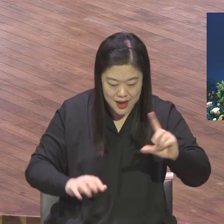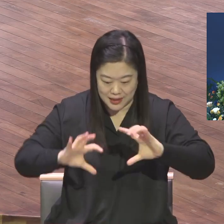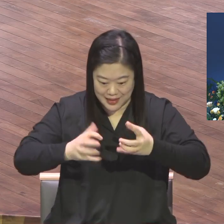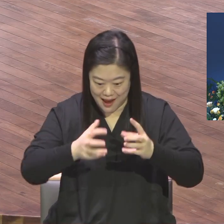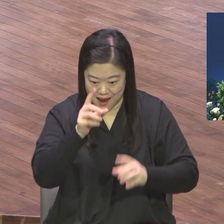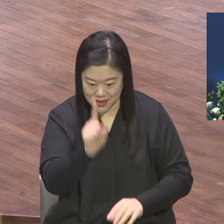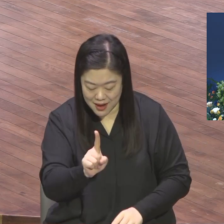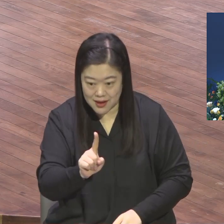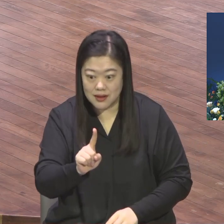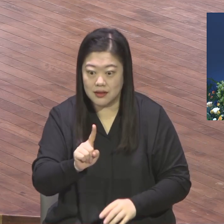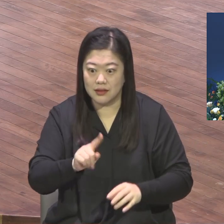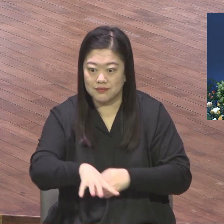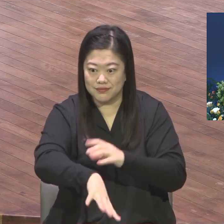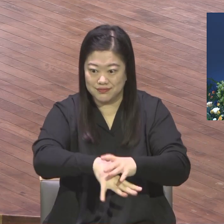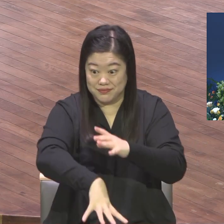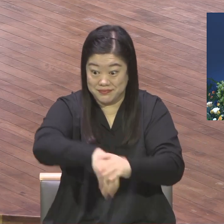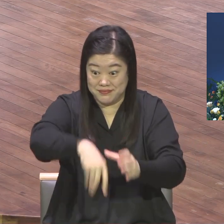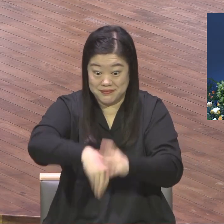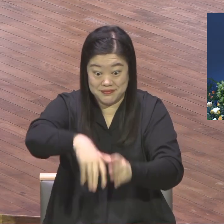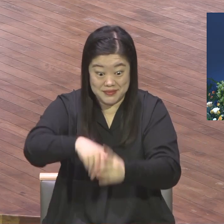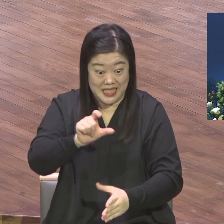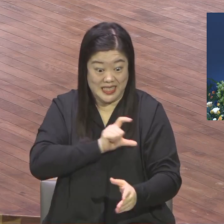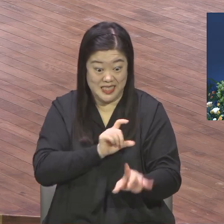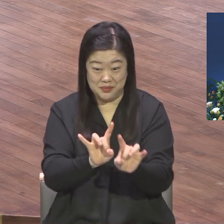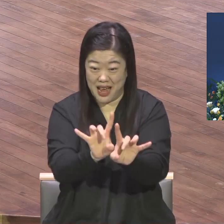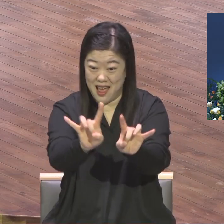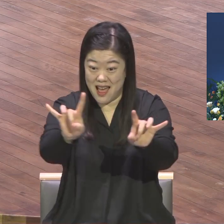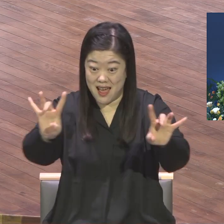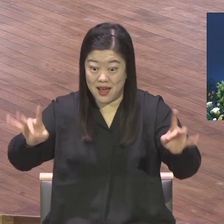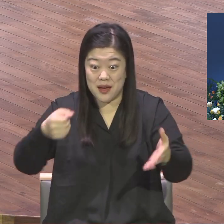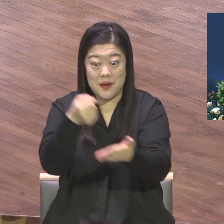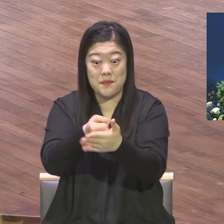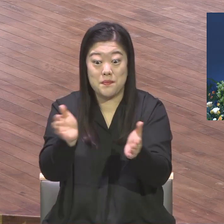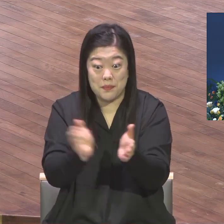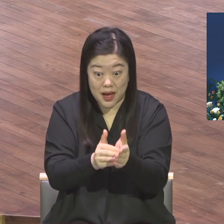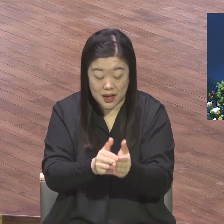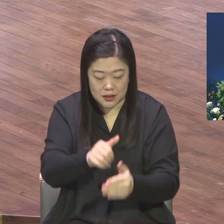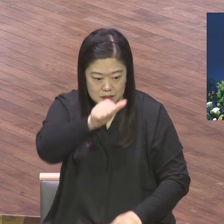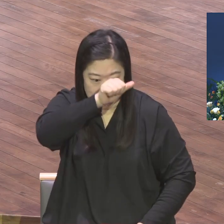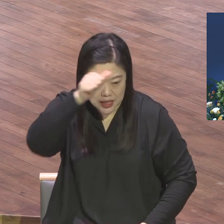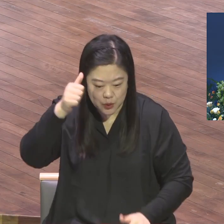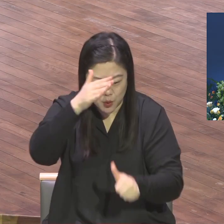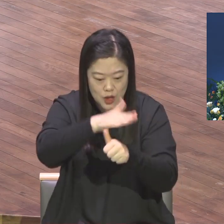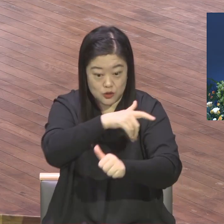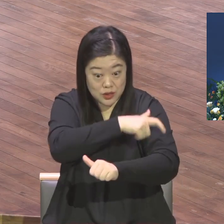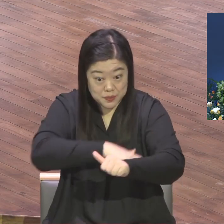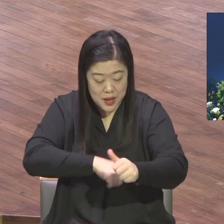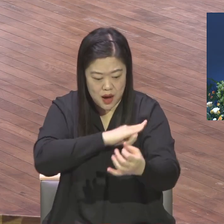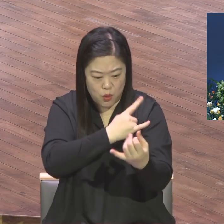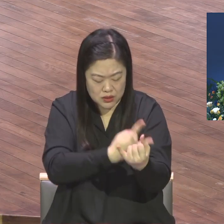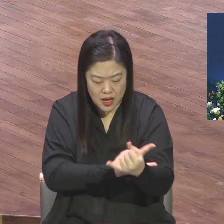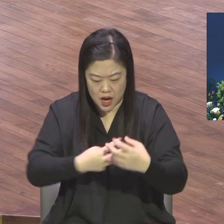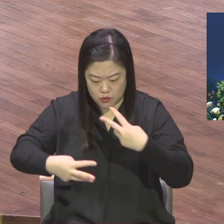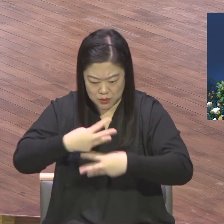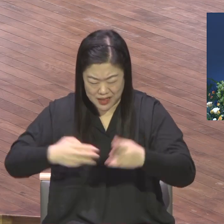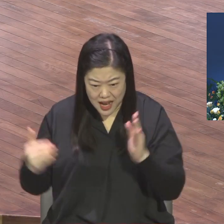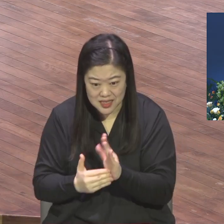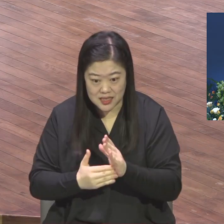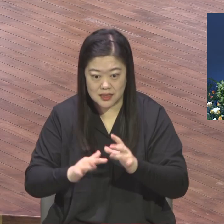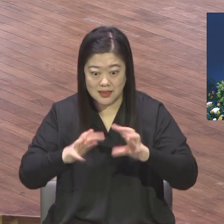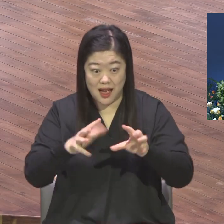전 성도가 다 한 나라씩 제비를 뽑아서 가슴에 품고 그렇게